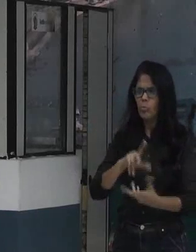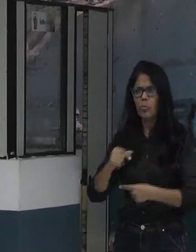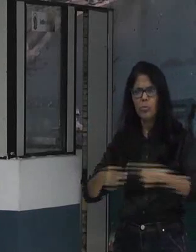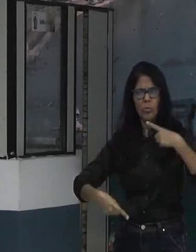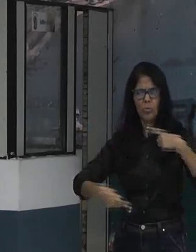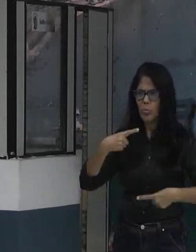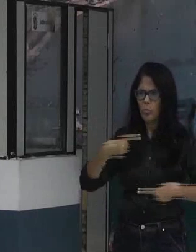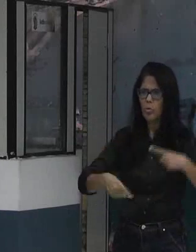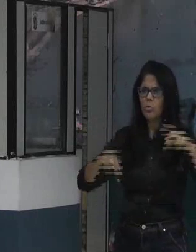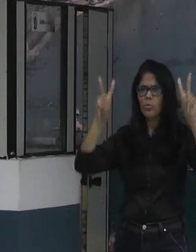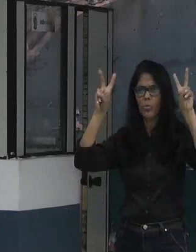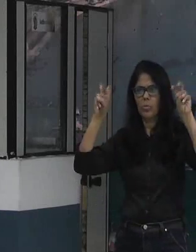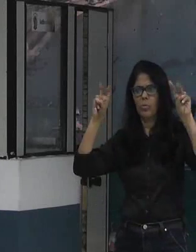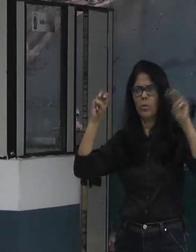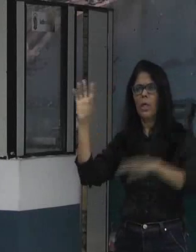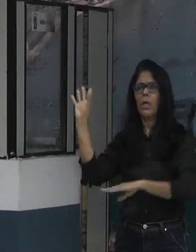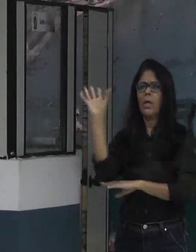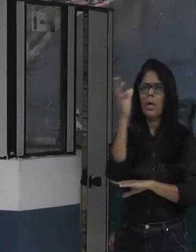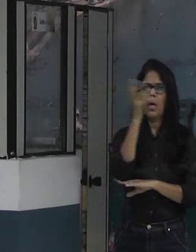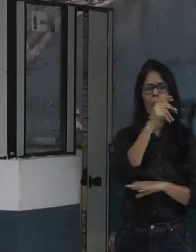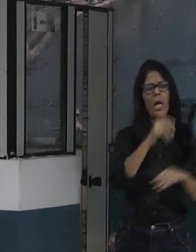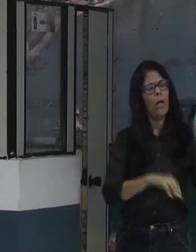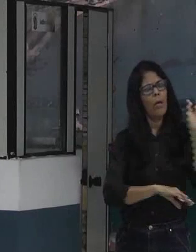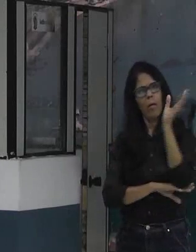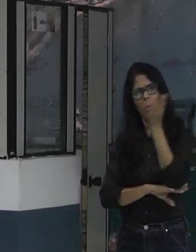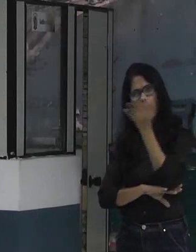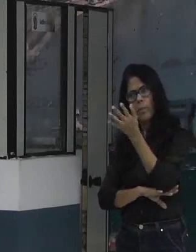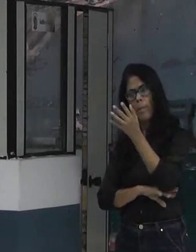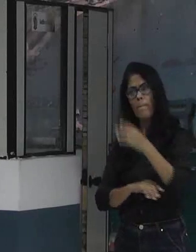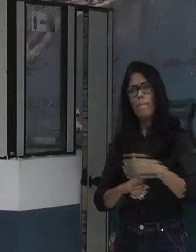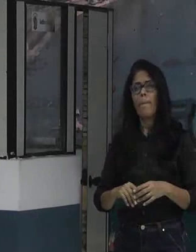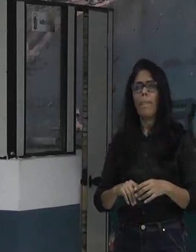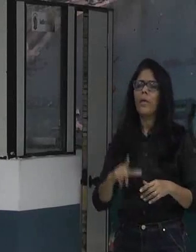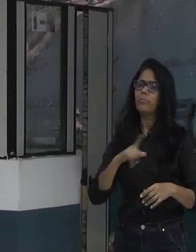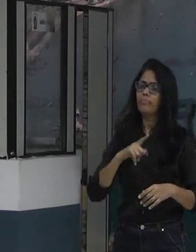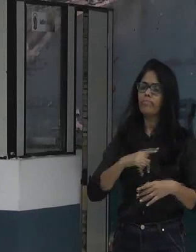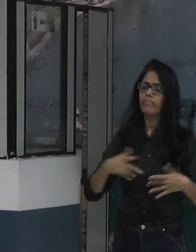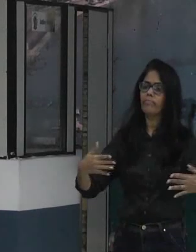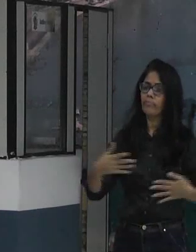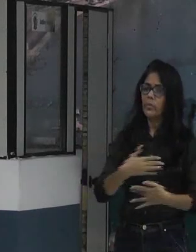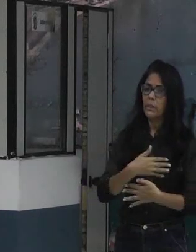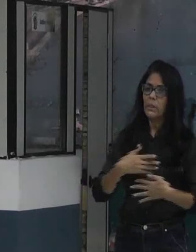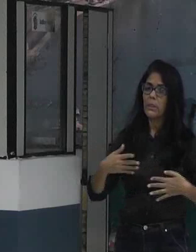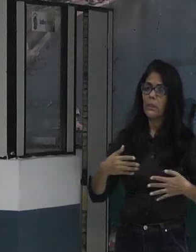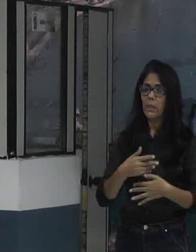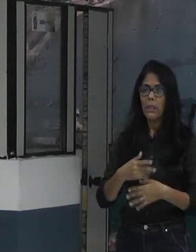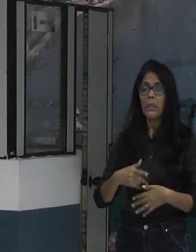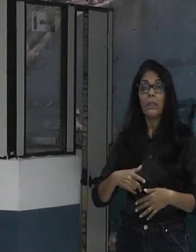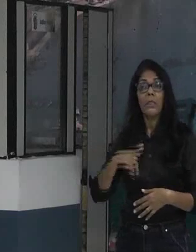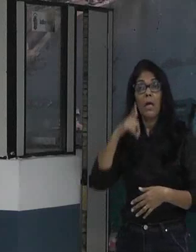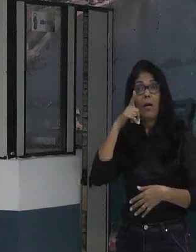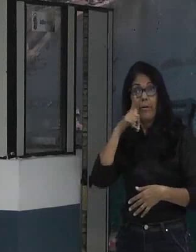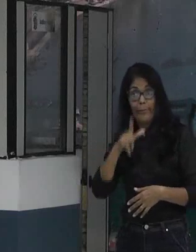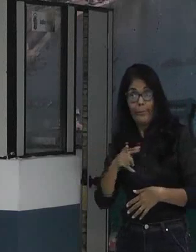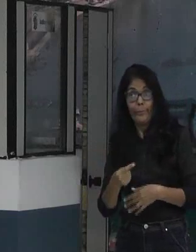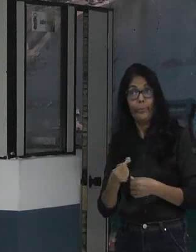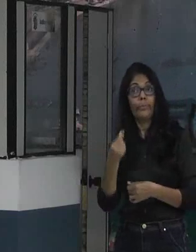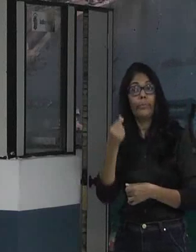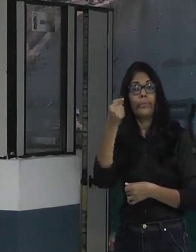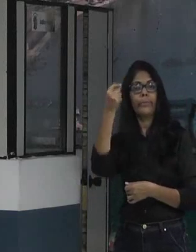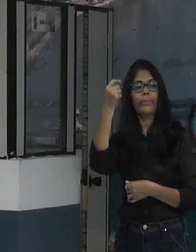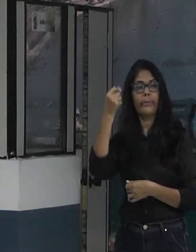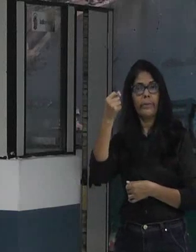mundo todo. E alguns países, algumas cidades estão ganhando dinheiro com geração de emprego e renda